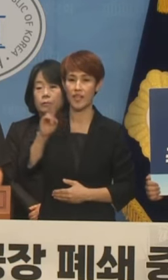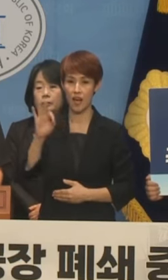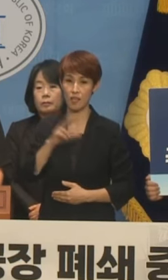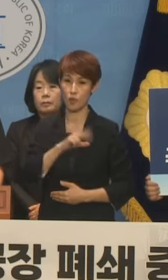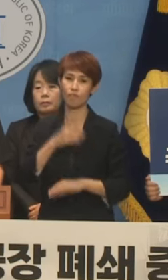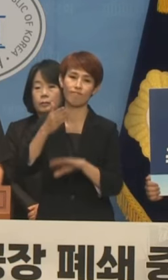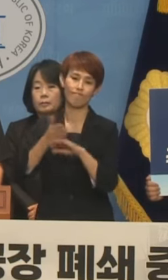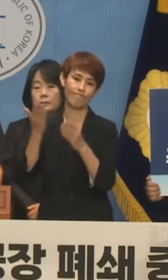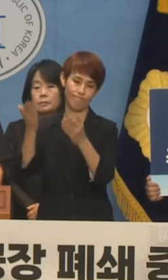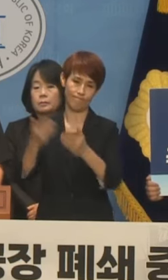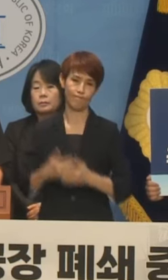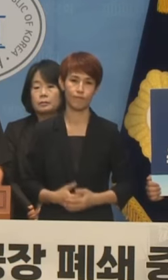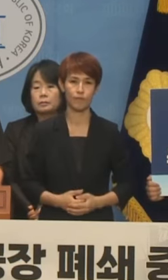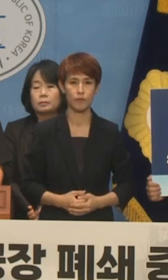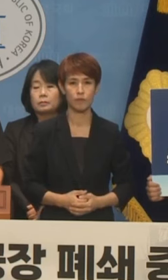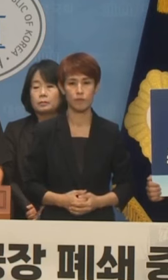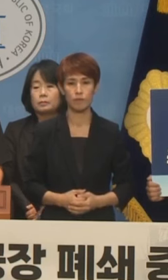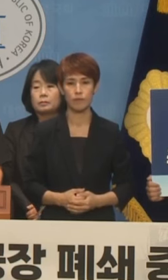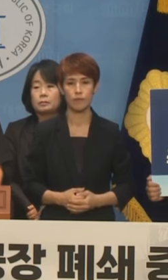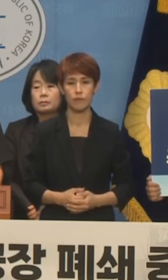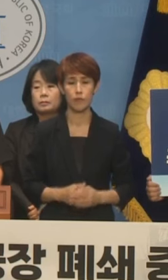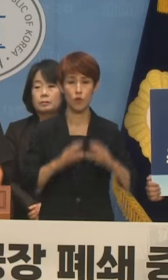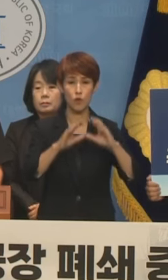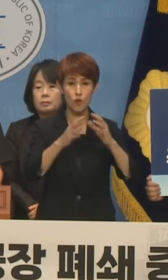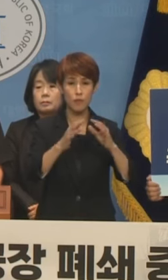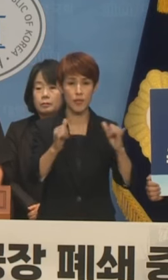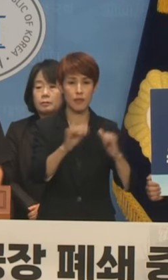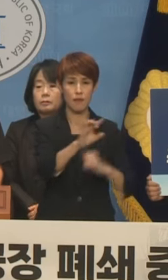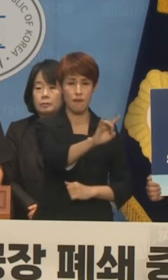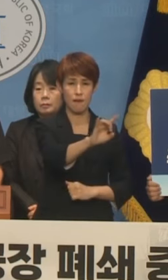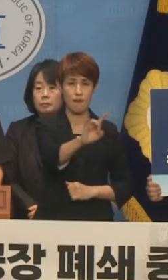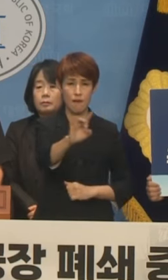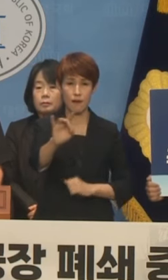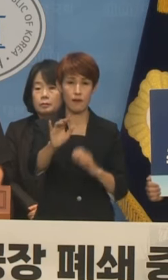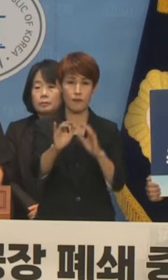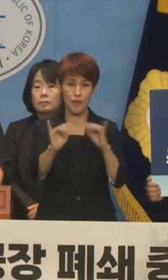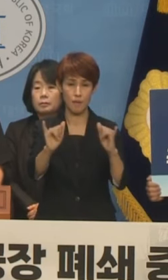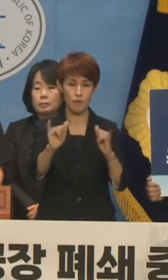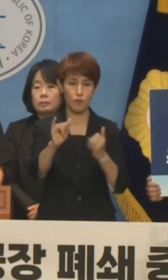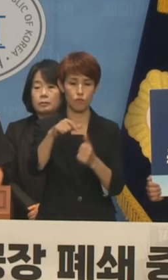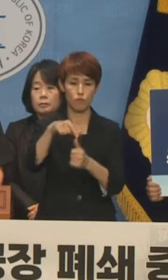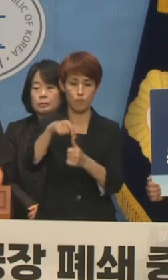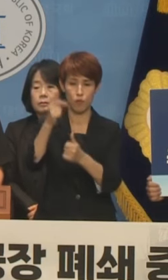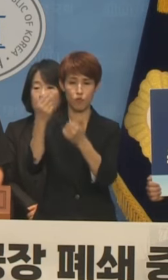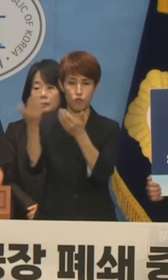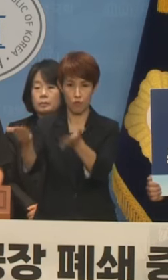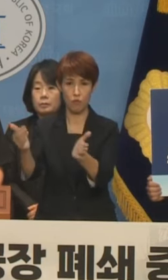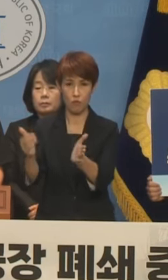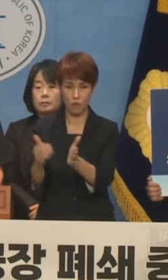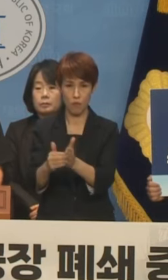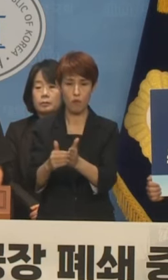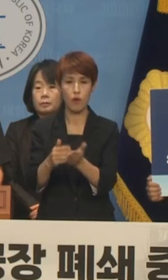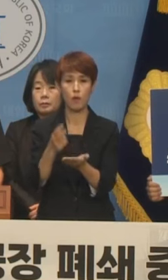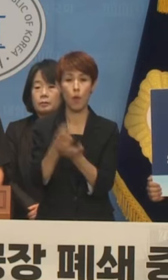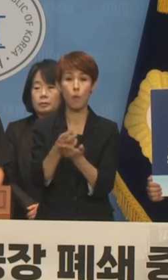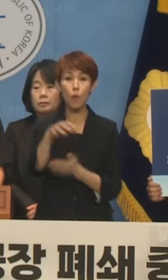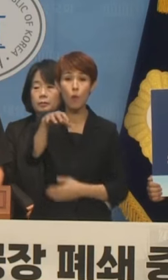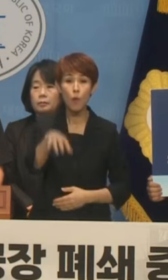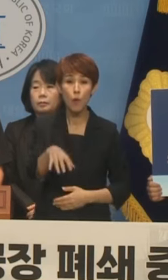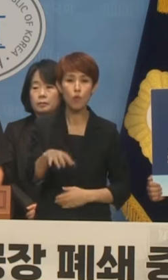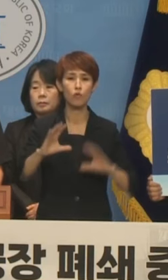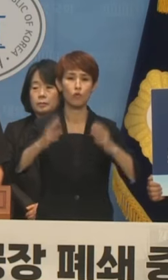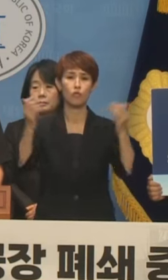감사드립니다. 주권자인 국민 한 사람 한 사람 손에 의해 선출되고 구성된 입법기관이